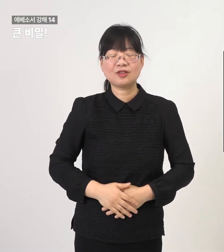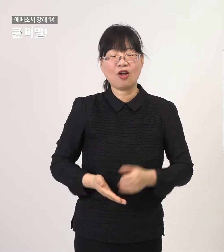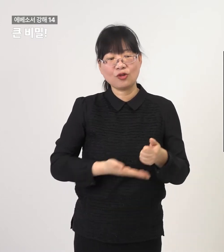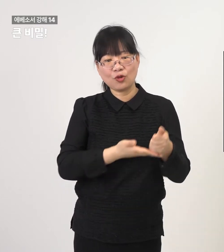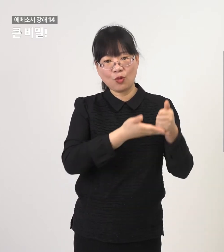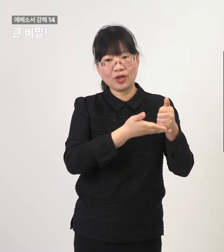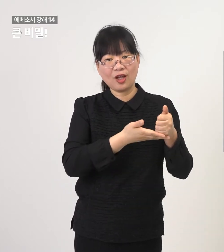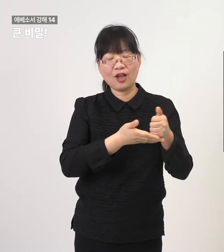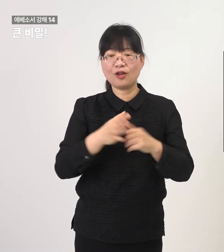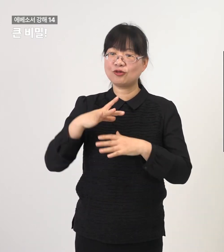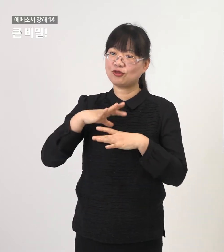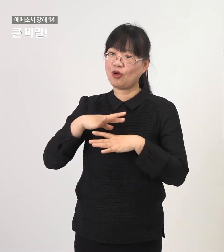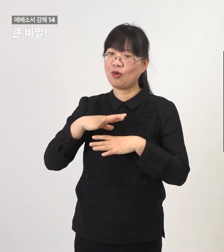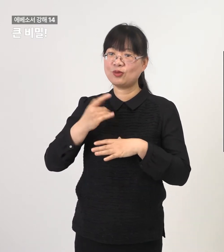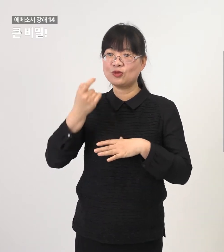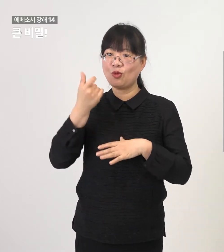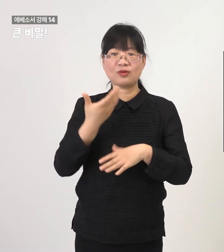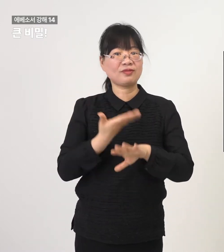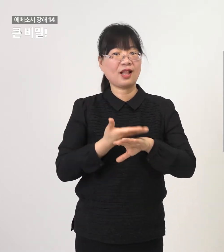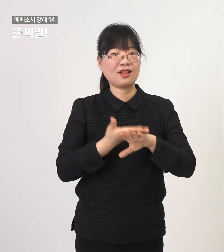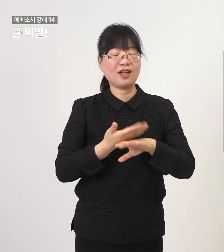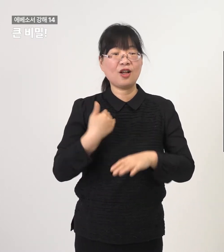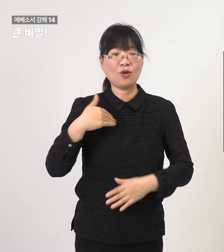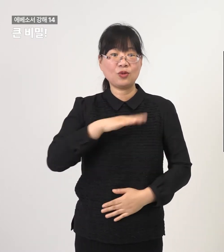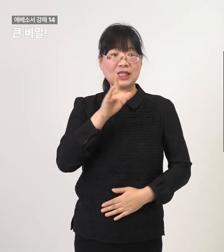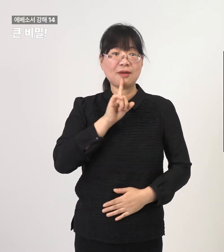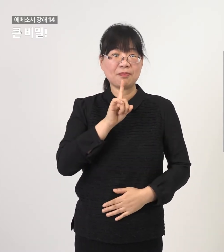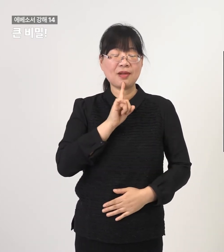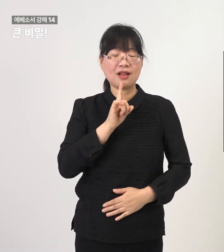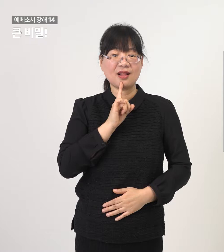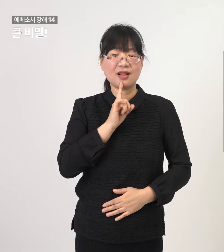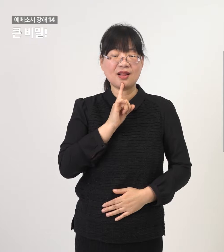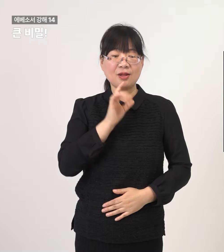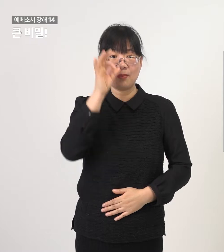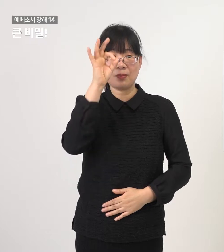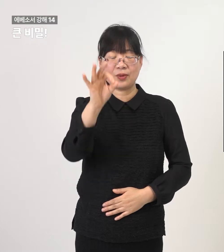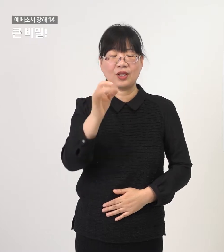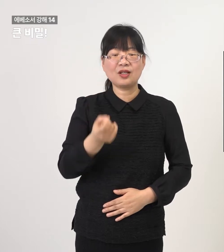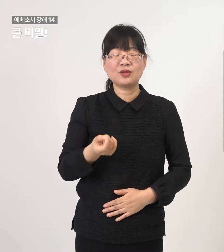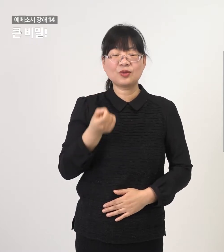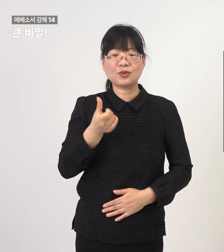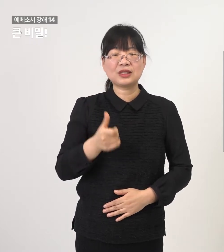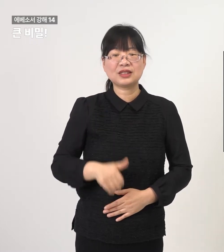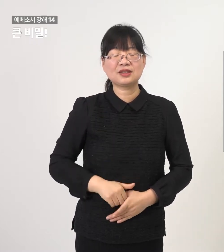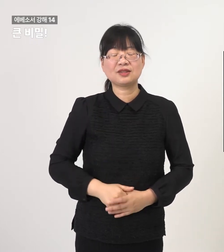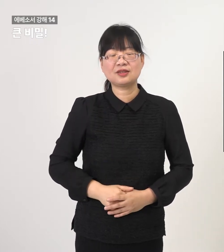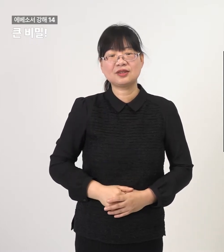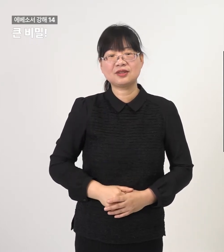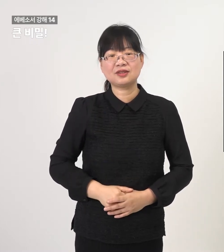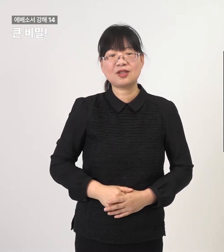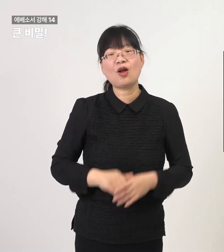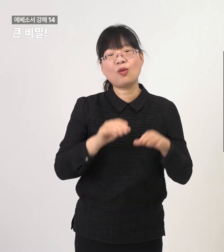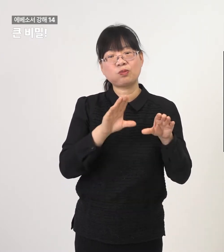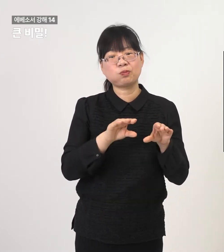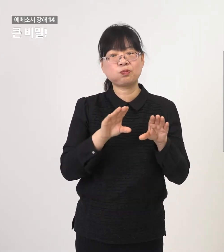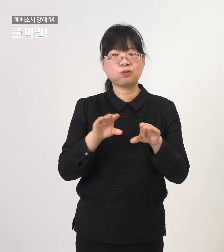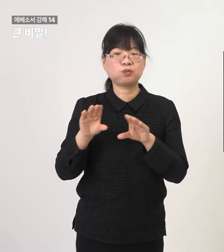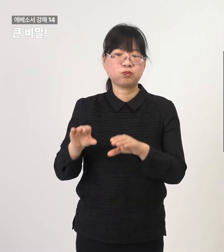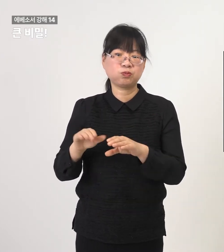경외함과 두려움은 조금 다르죠. 우리말 개역개정 번역은 사실 조금 살짝